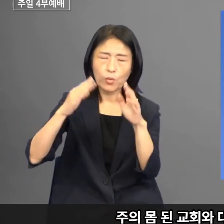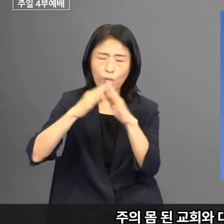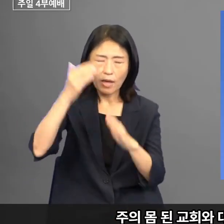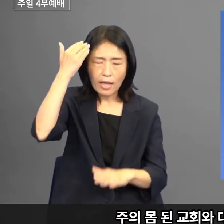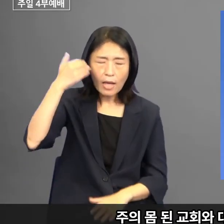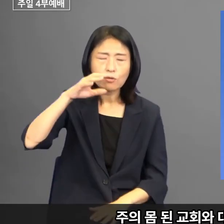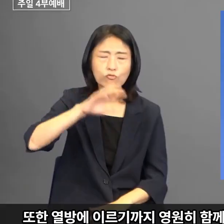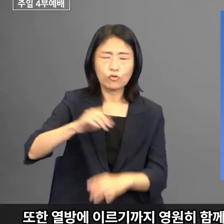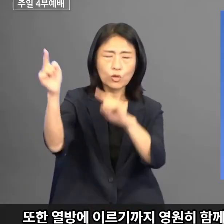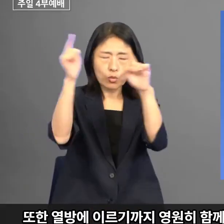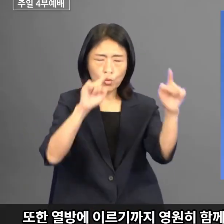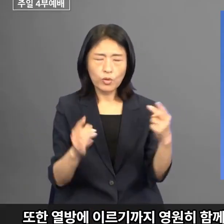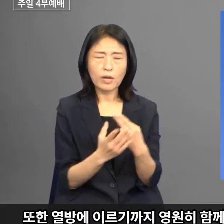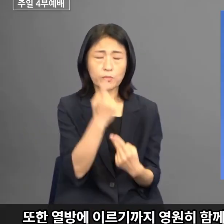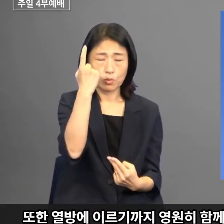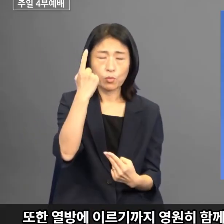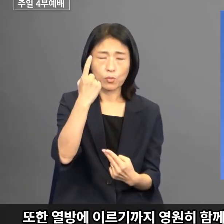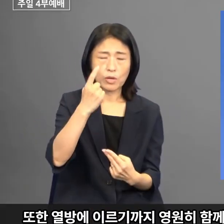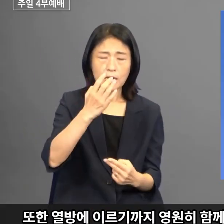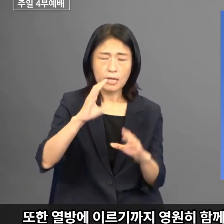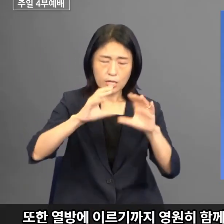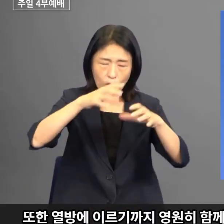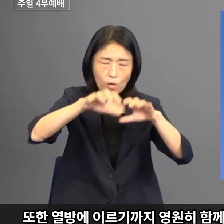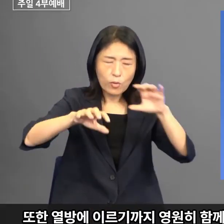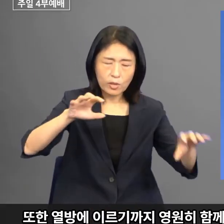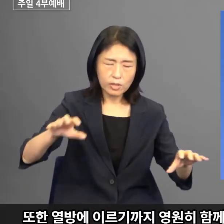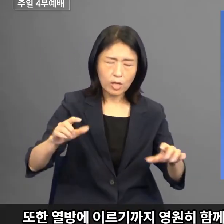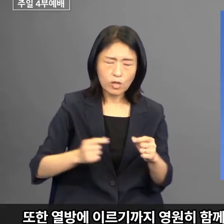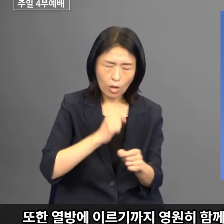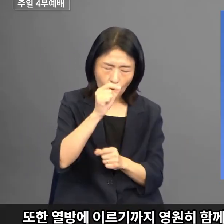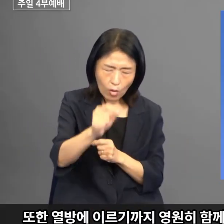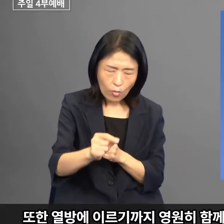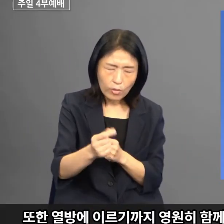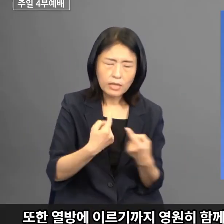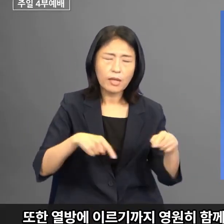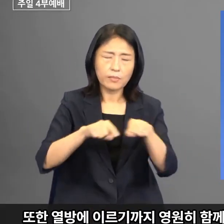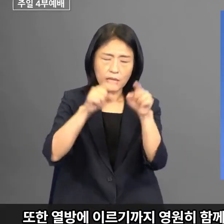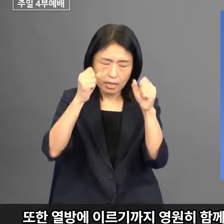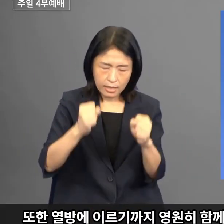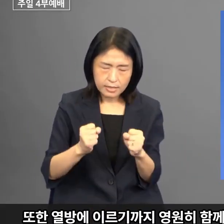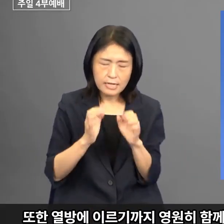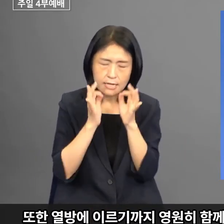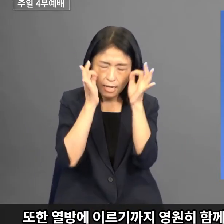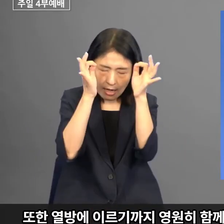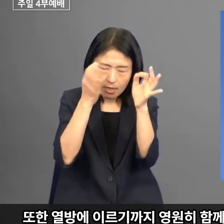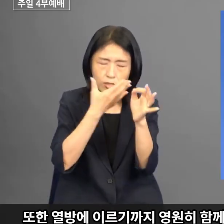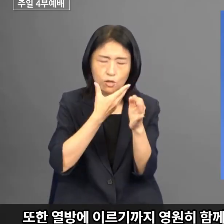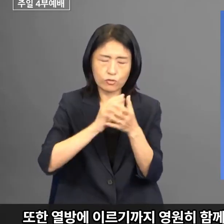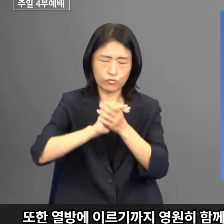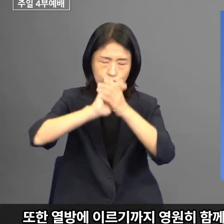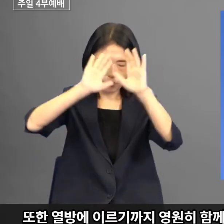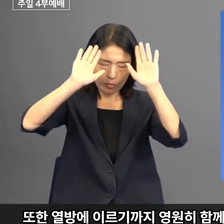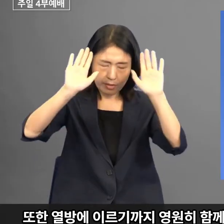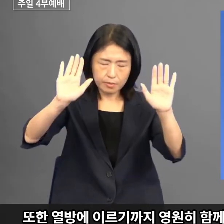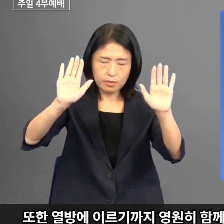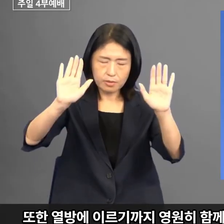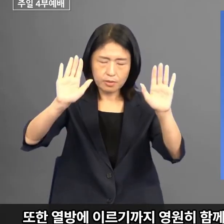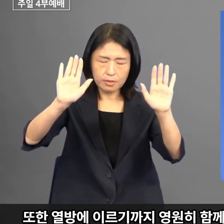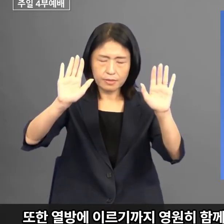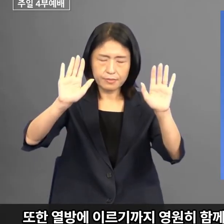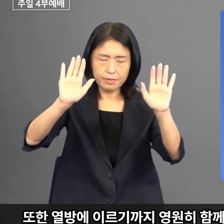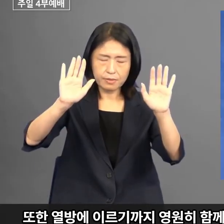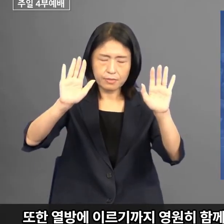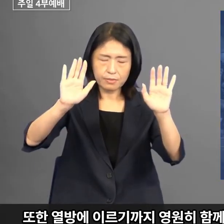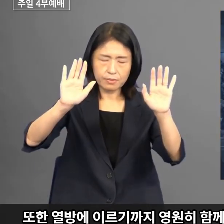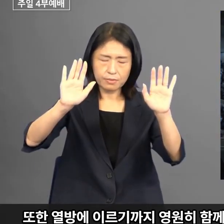통일 한반도 또한 열방에 이르기까지 영원히 함께 하시기를 간절히 축원하옵나이다. 아멘.